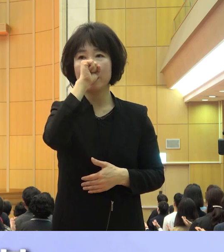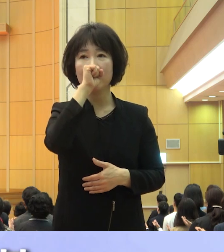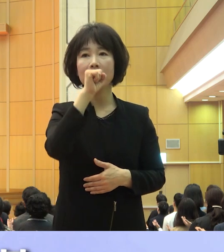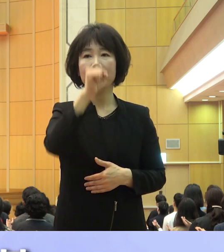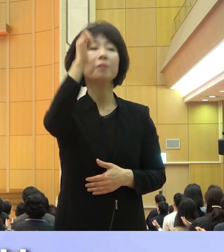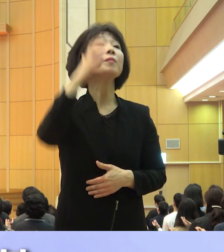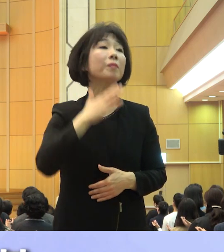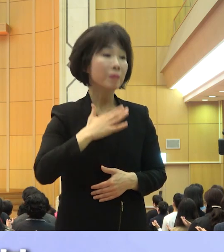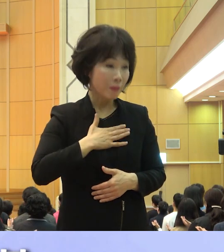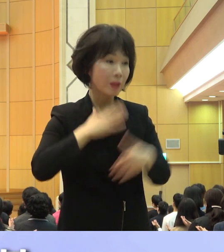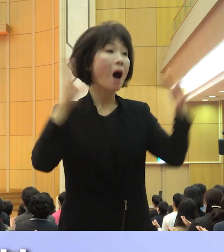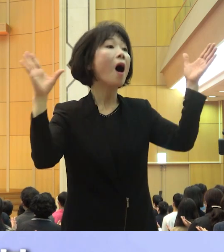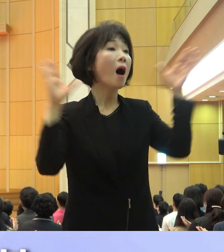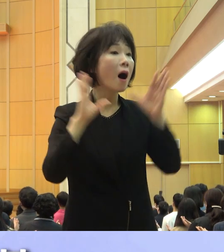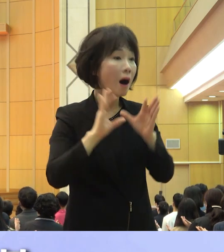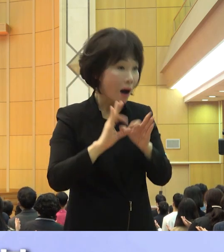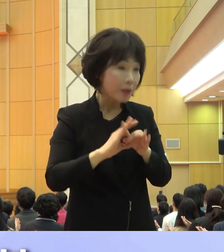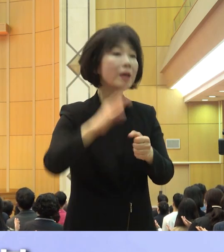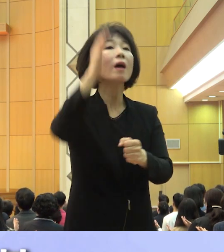주신